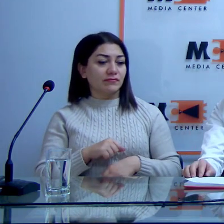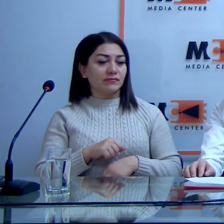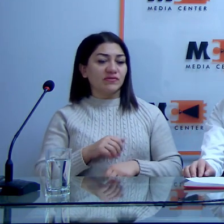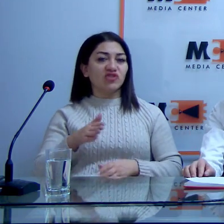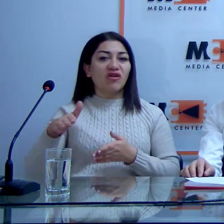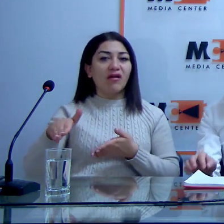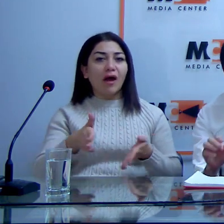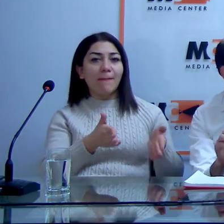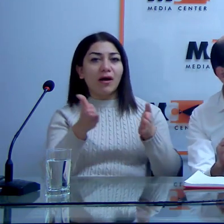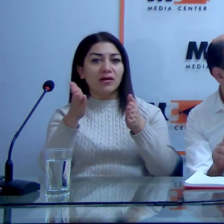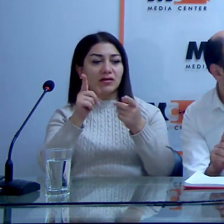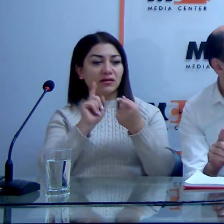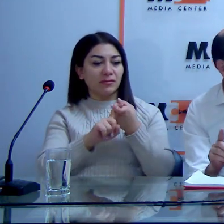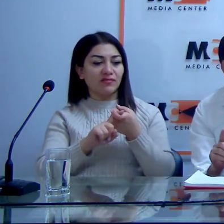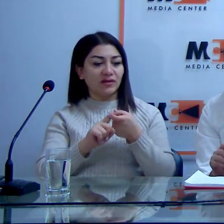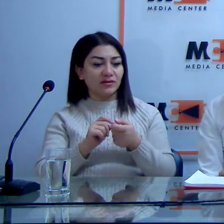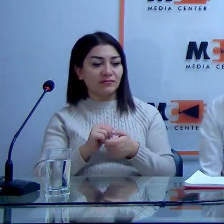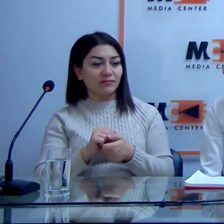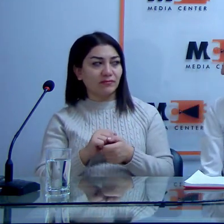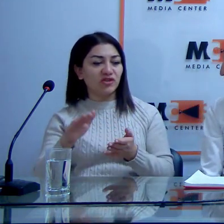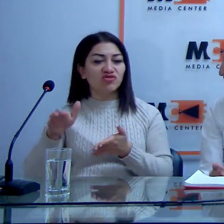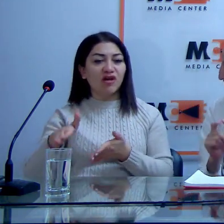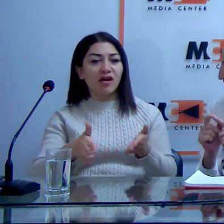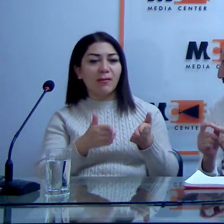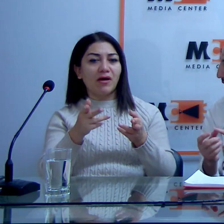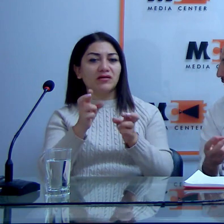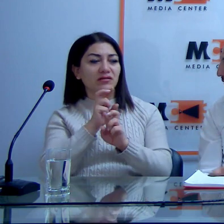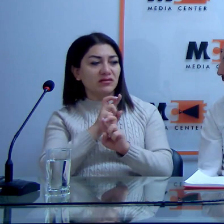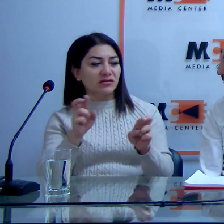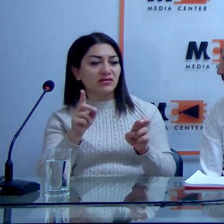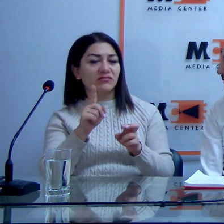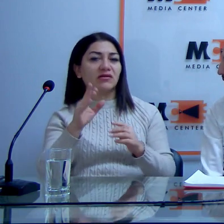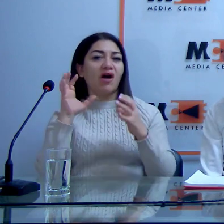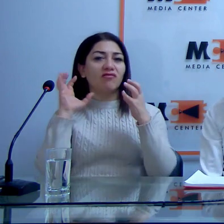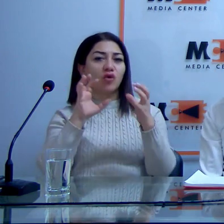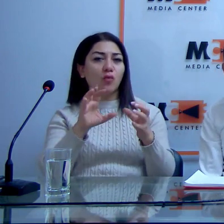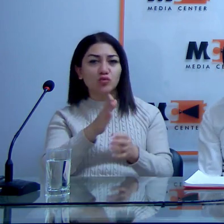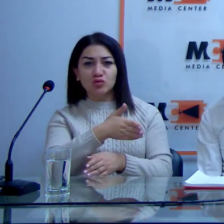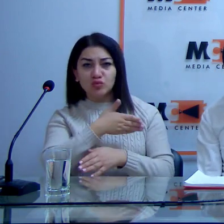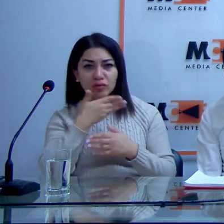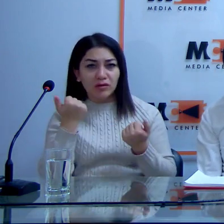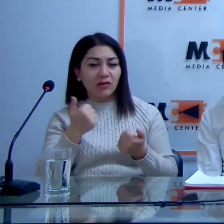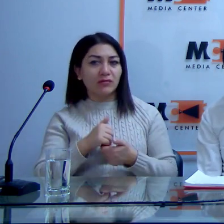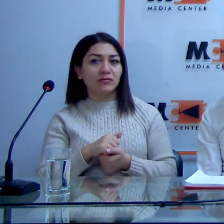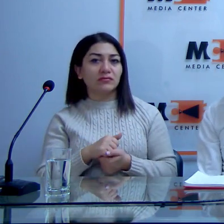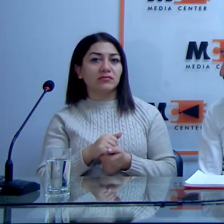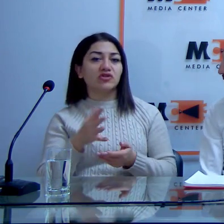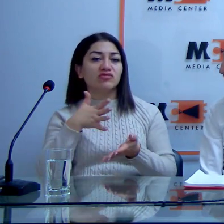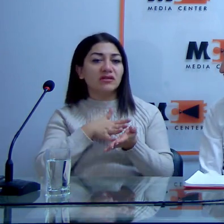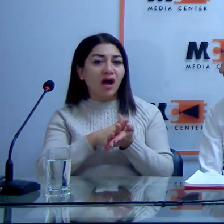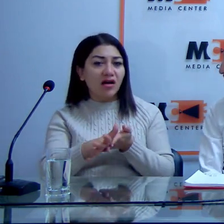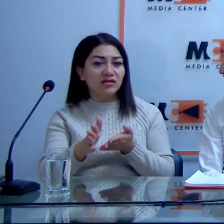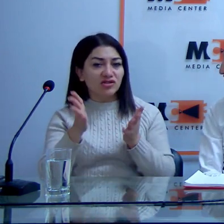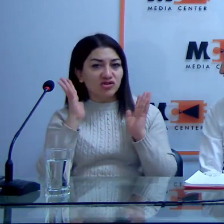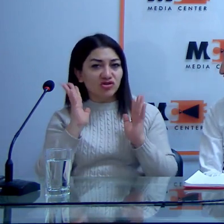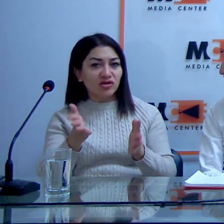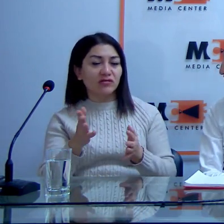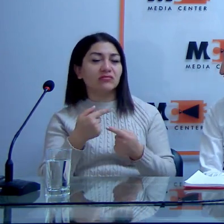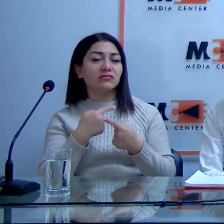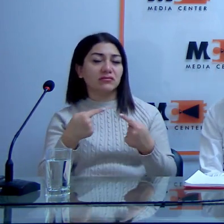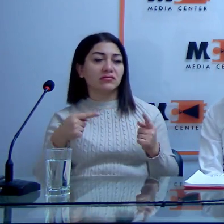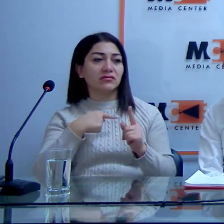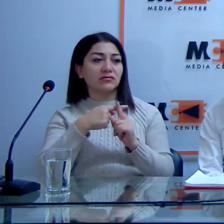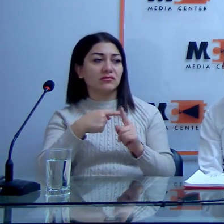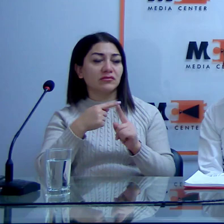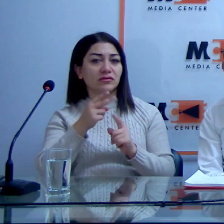ենթակառուցվածքների բացակայության հետ կապված, օրինակ ճանապարհների անսարքությունը կամ ավտոբուսի բացակայությունը, շատ ծախսատար լինելը։